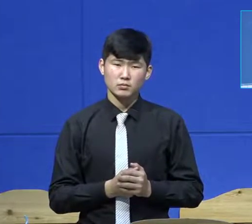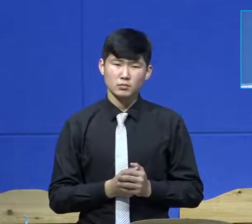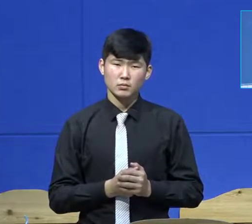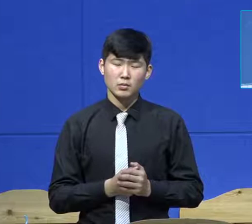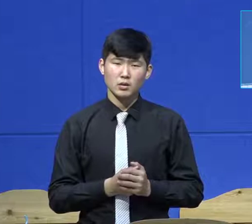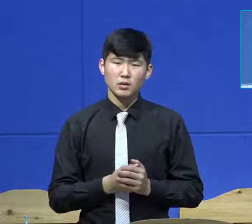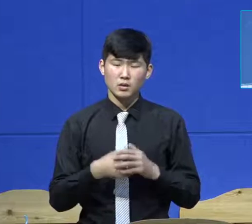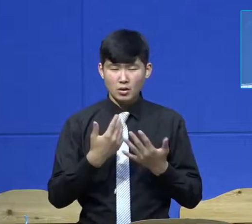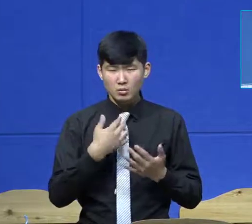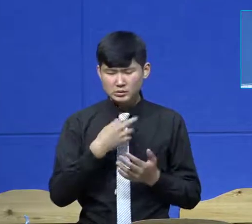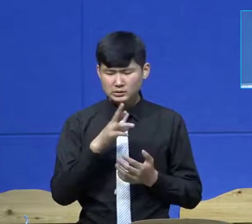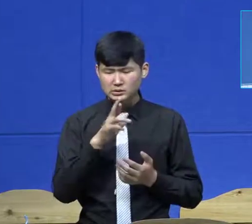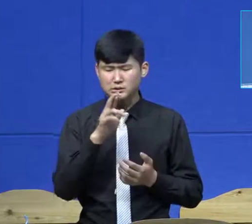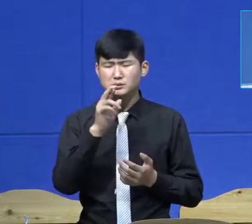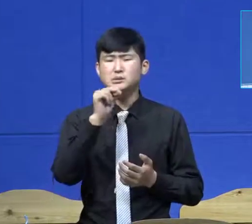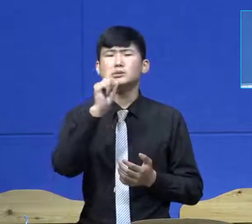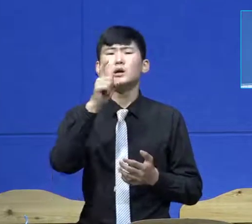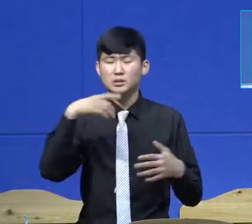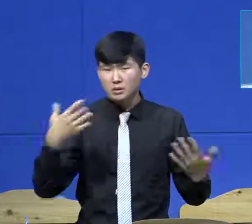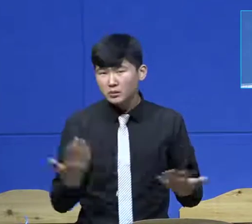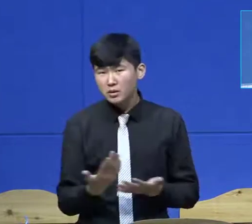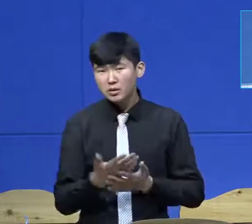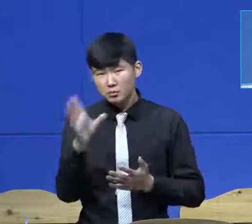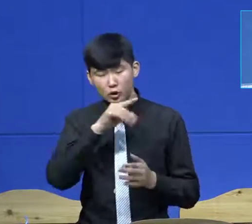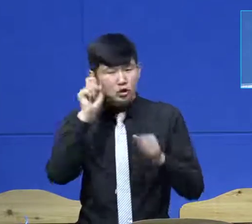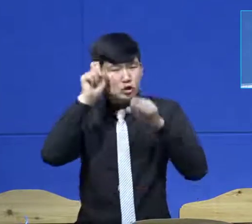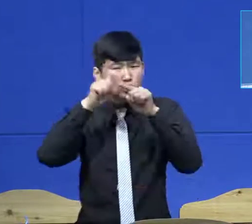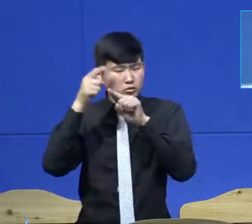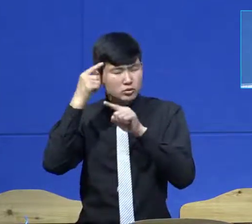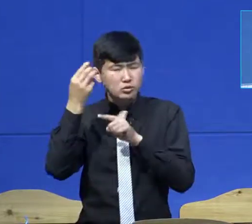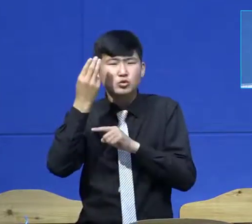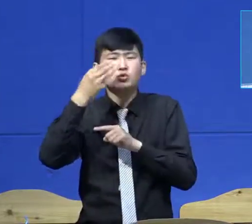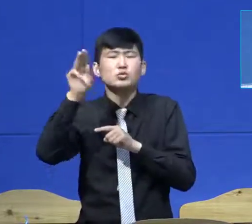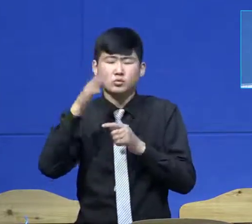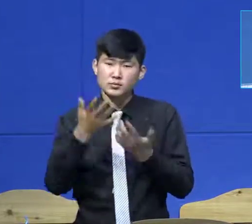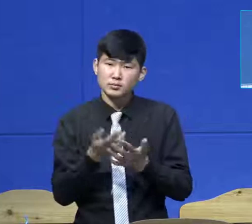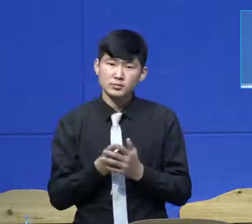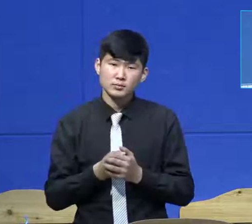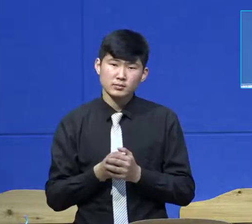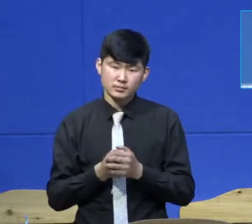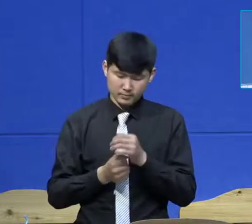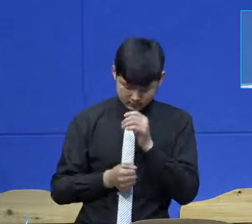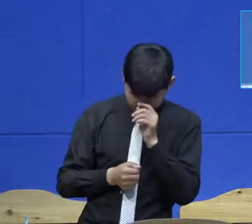Тэгвэл яах гэж амьдрдэг юм бэ? Бидний зорилго бол төв тодорхой амьдарч байгаа зорилго.